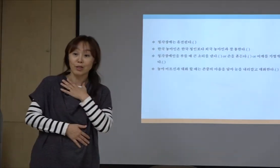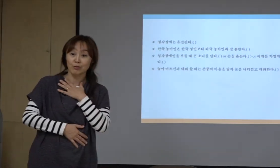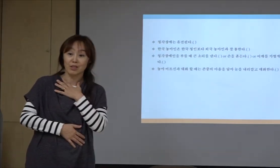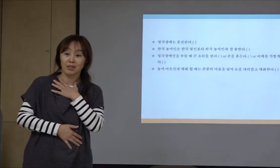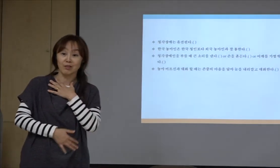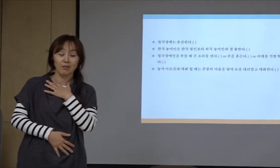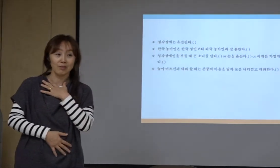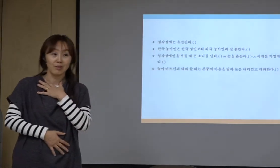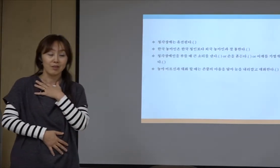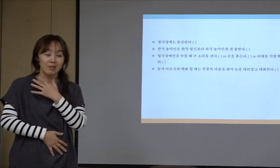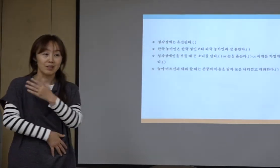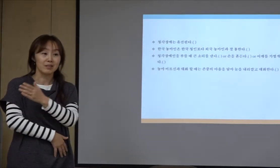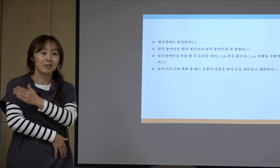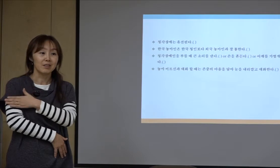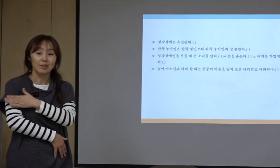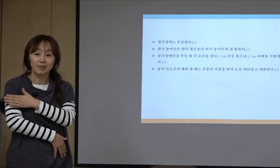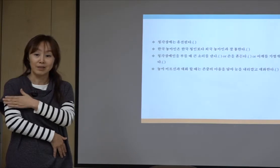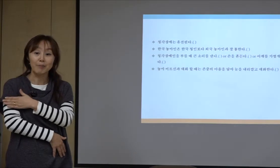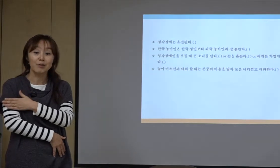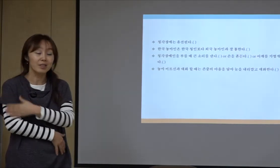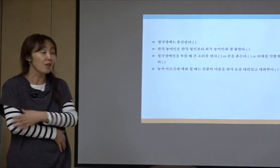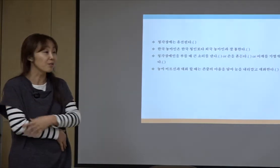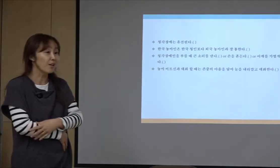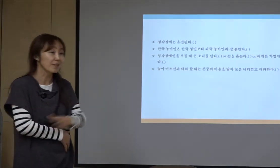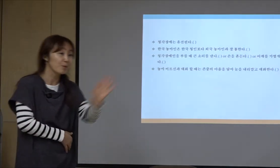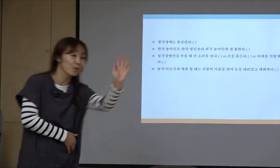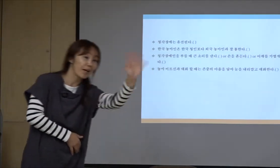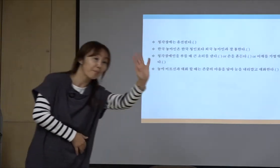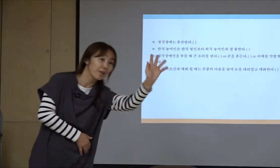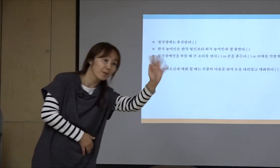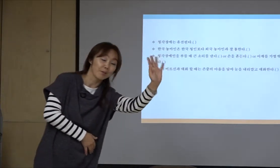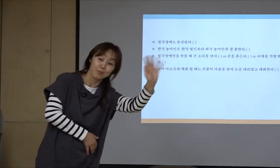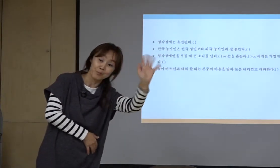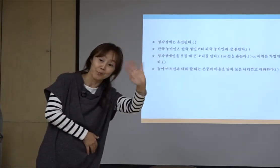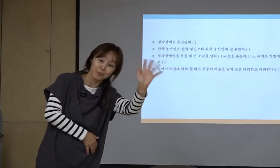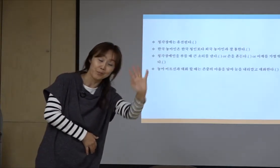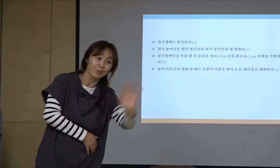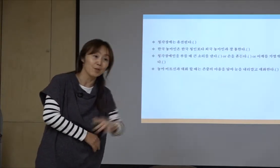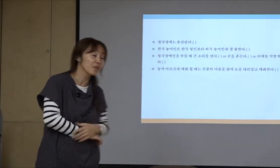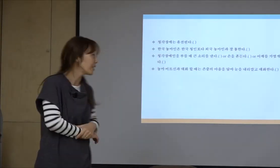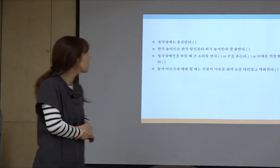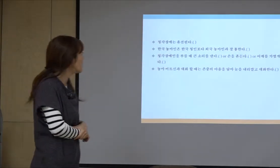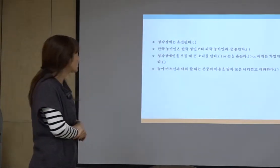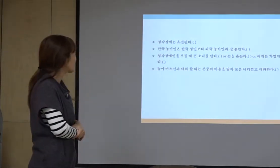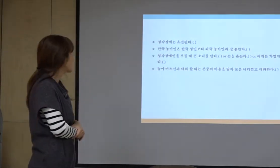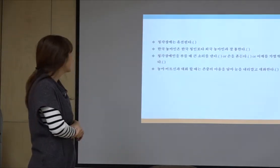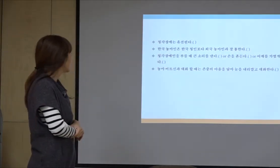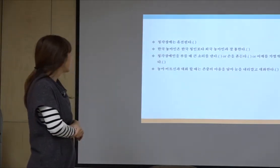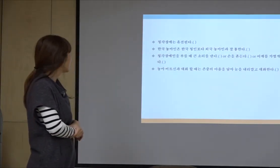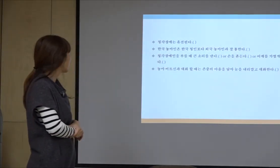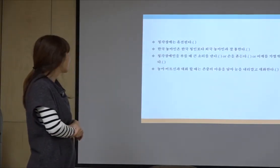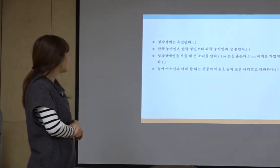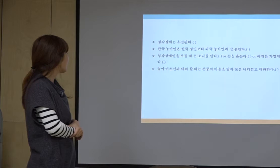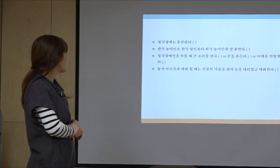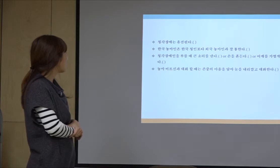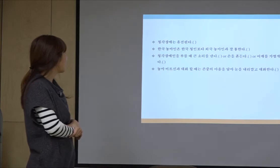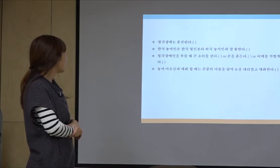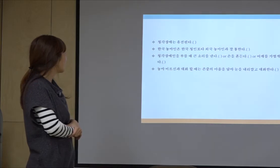수 있잖아요. 그러니까는 가볍게 쳐서 아니면 이렇게 앞에 이렇게 표시를 해서 이렇게 농아인들하고 하면